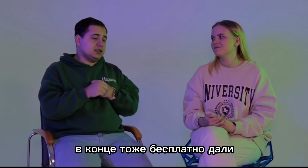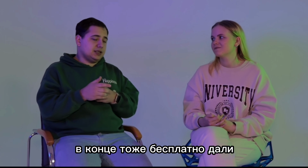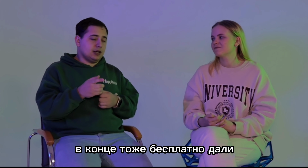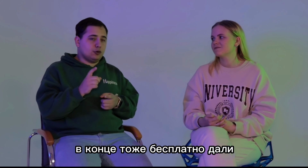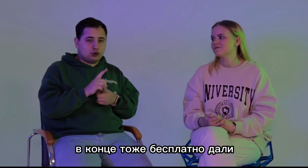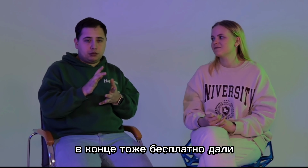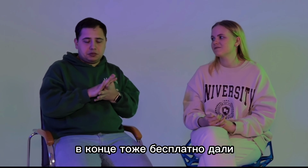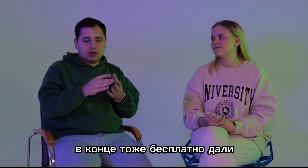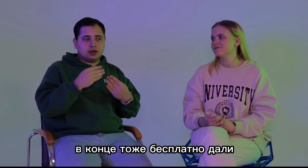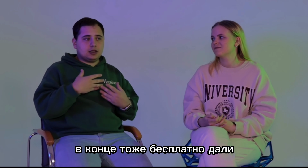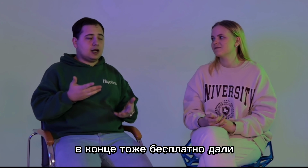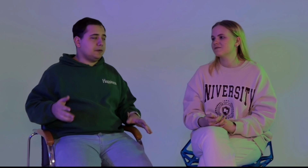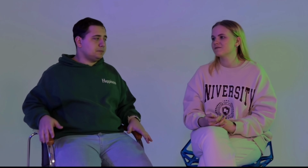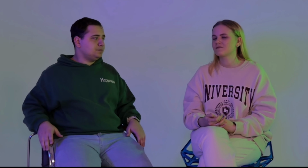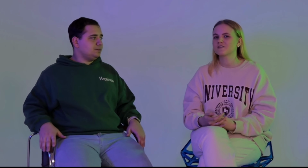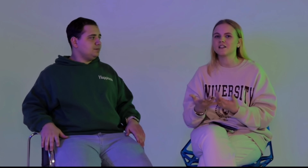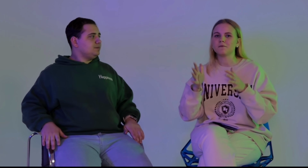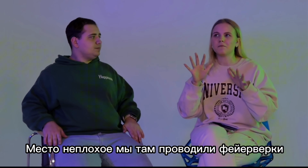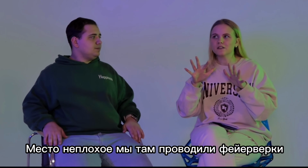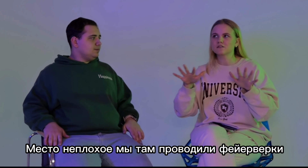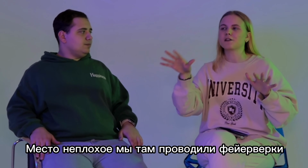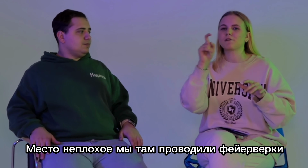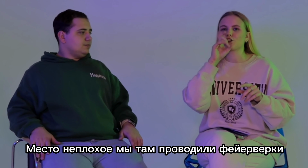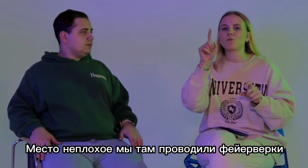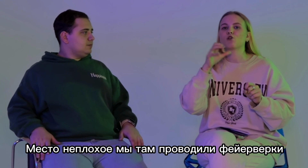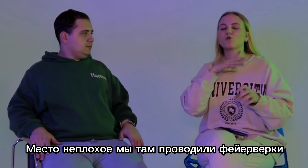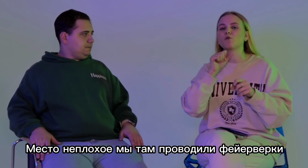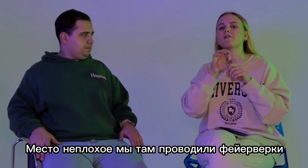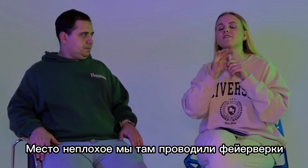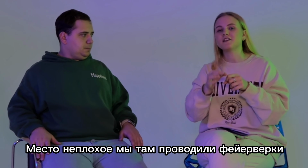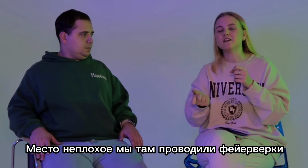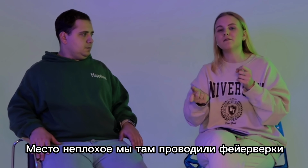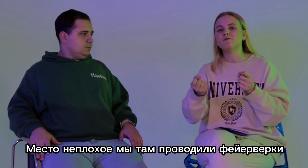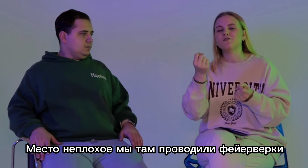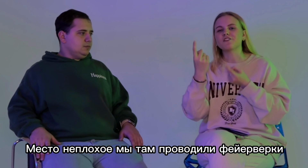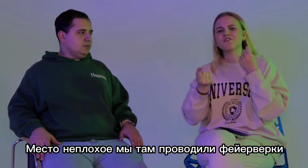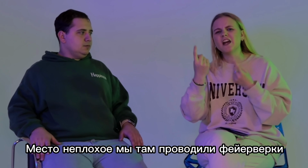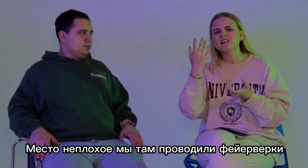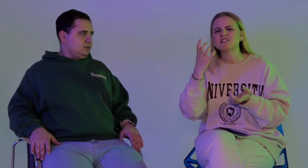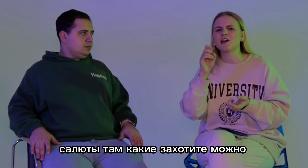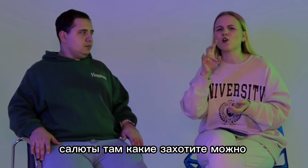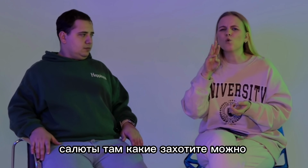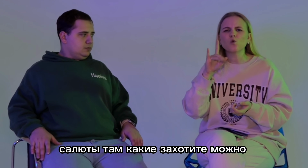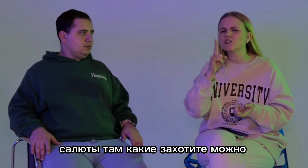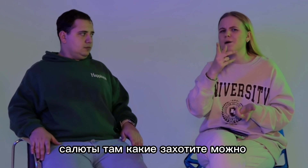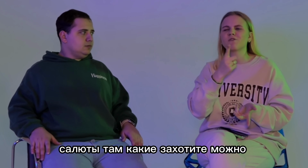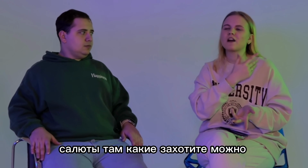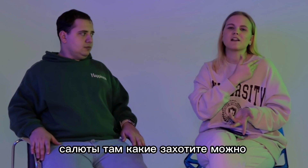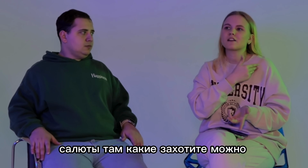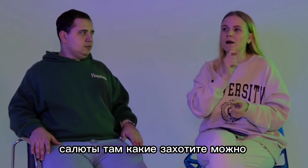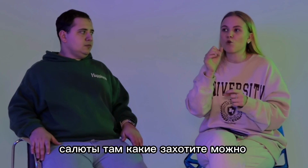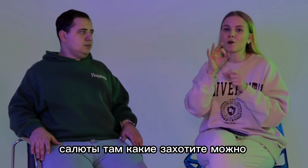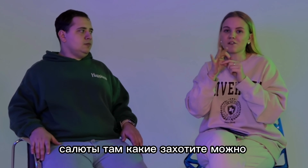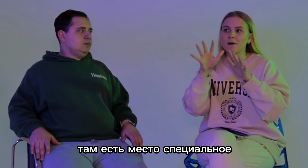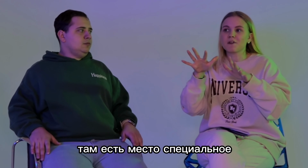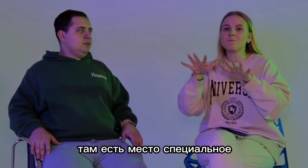конце, тоже бесплатно дали. И мне это не плохо, там можно было провести перебежки, салюты там какие-то, можно было там есть